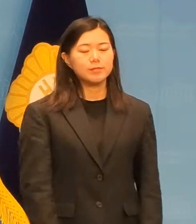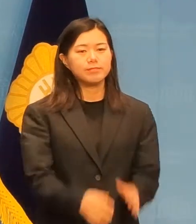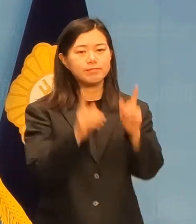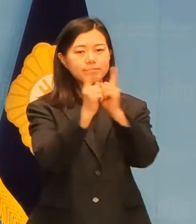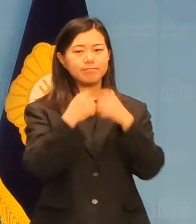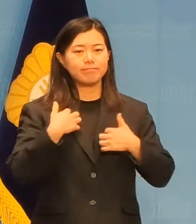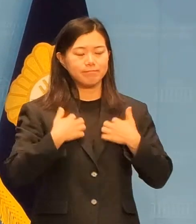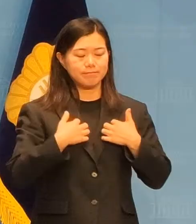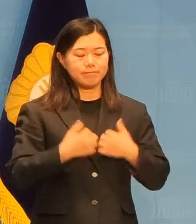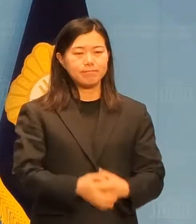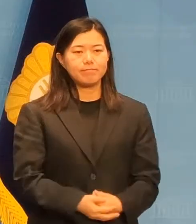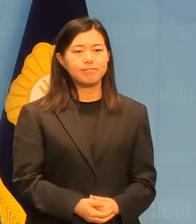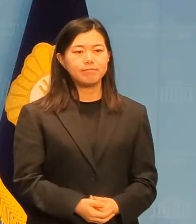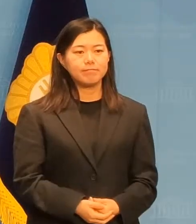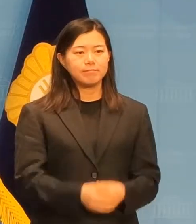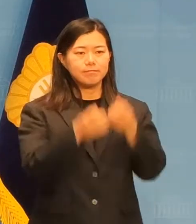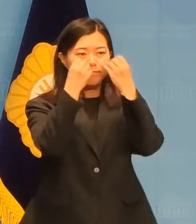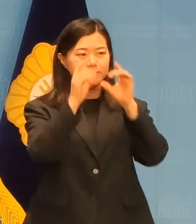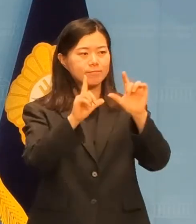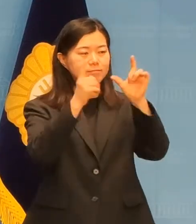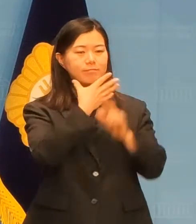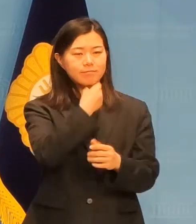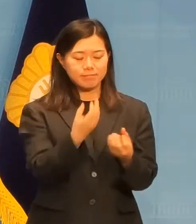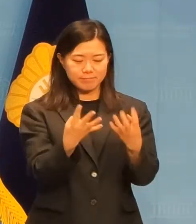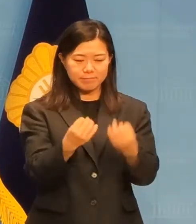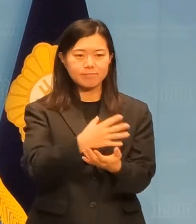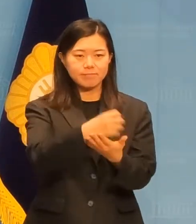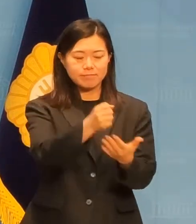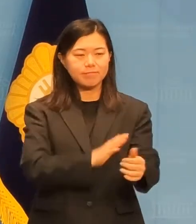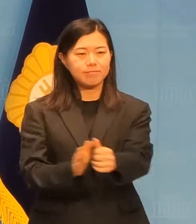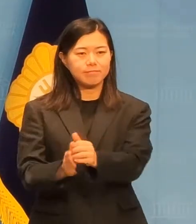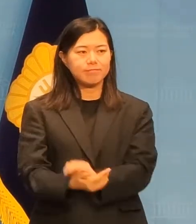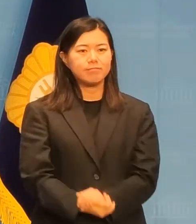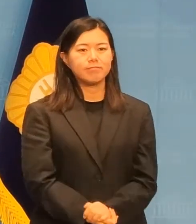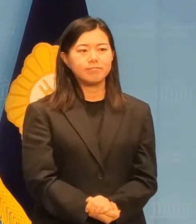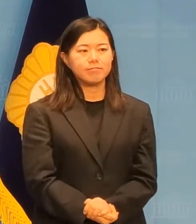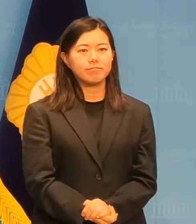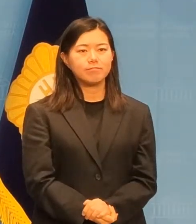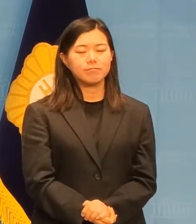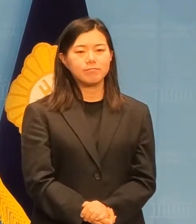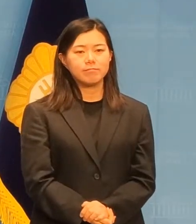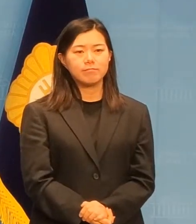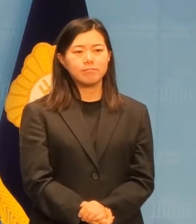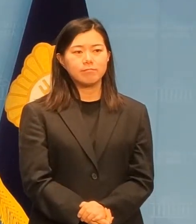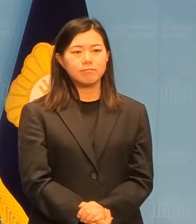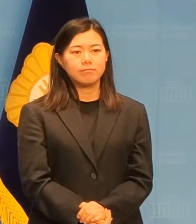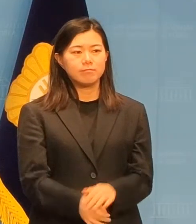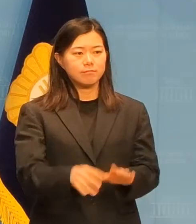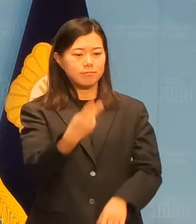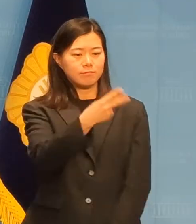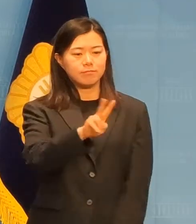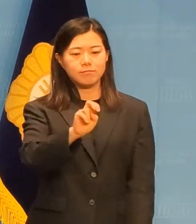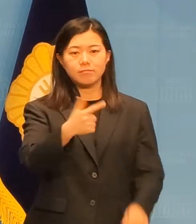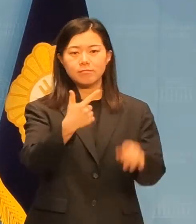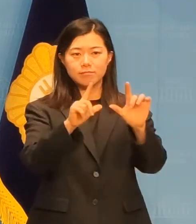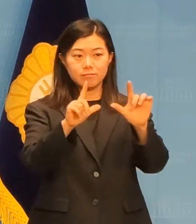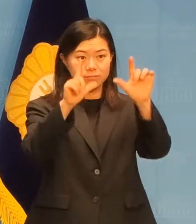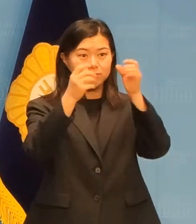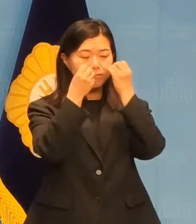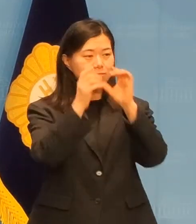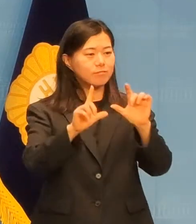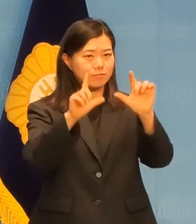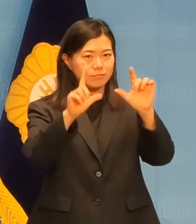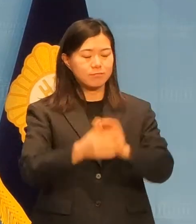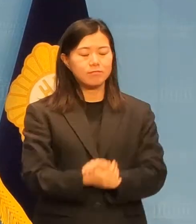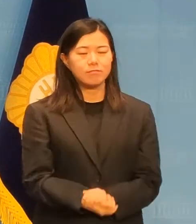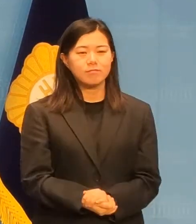반갑습니다. 기자 여러분들, 새해 복 많이 받으십시오. 어떻게 하다 보니까 2026년 새해